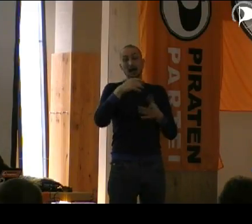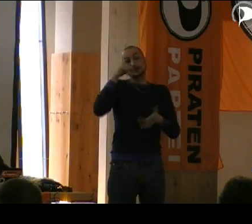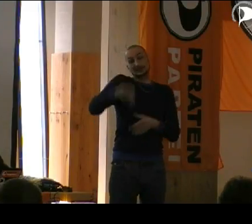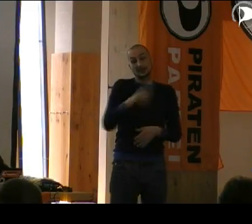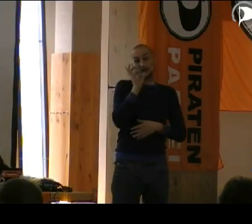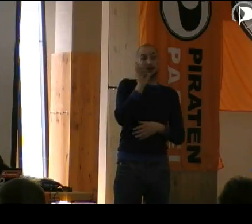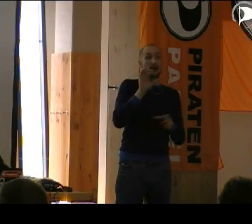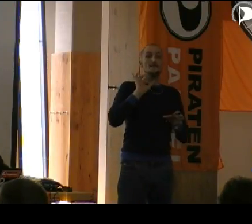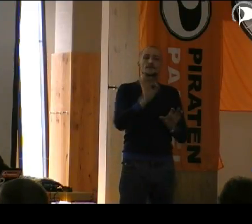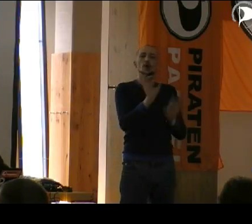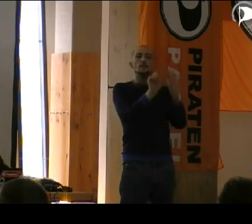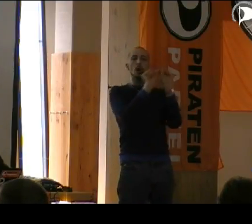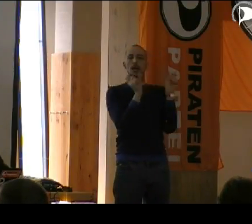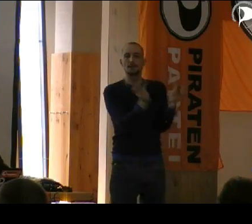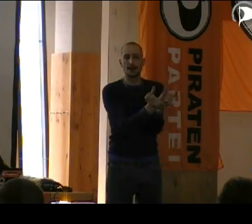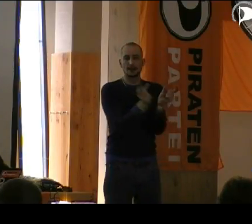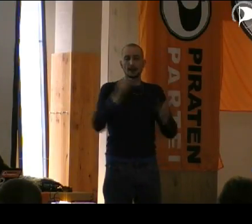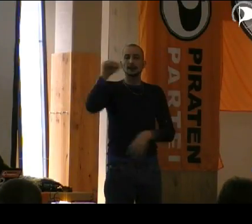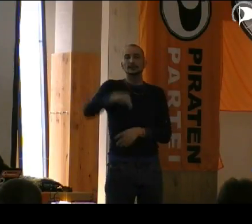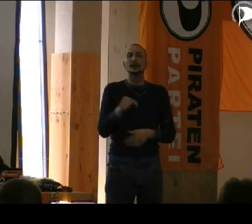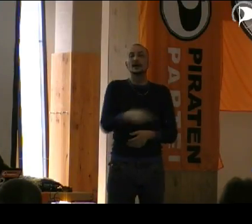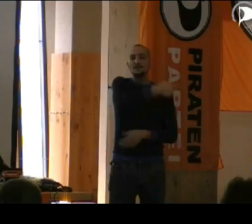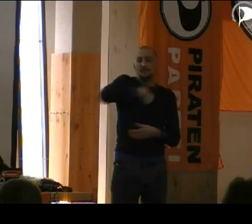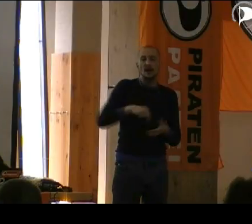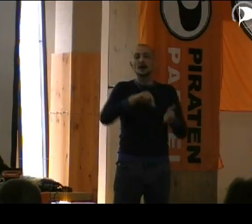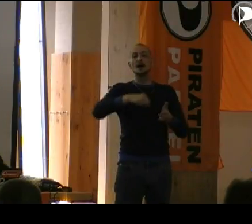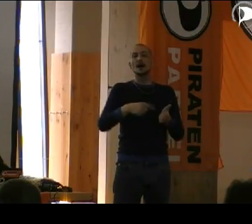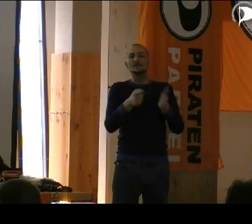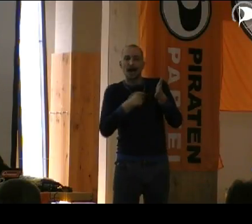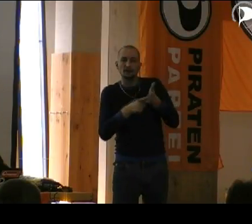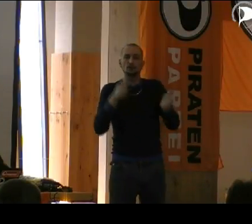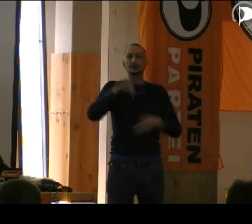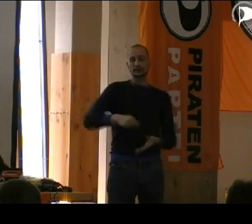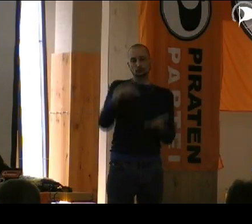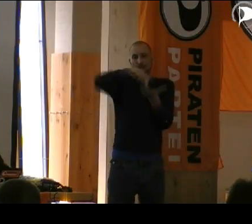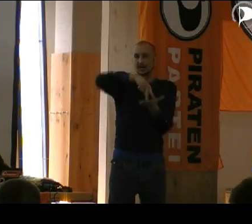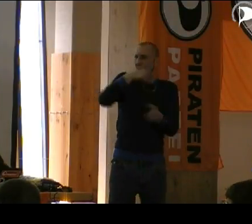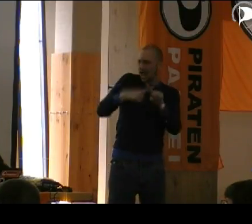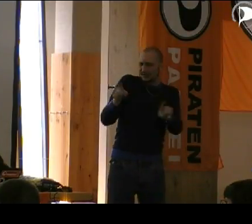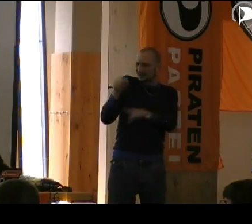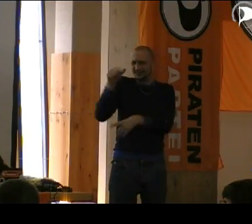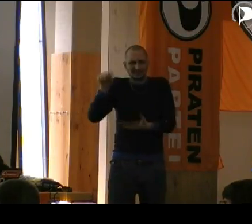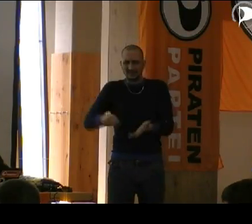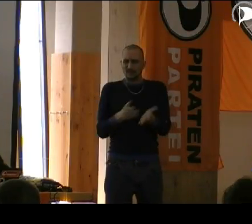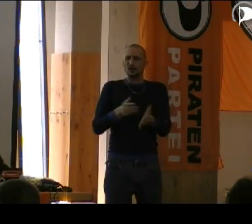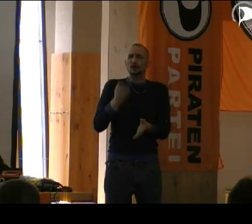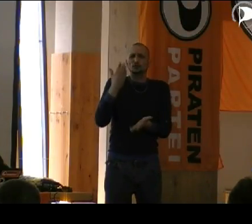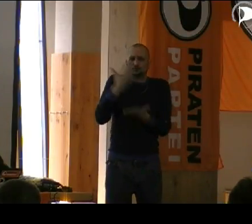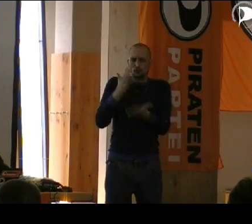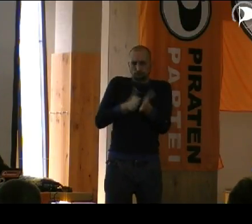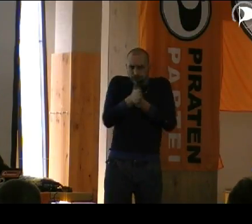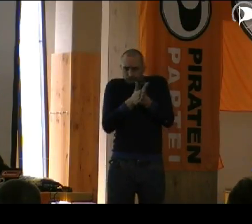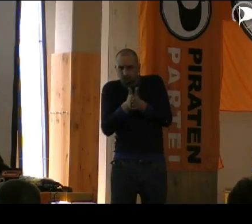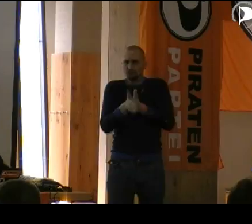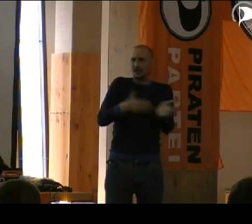den parlamenten wieder zurück wir müssen uns dieser verantwortung stellen aus kann das nicht machen alle anderen sind da schon vertragen das wird eine